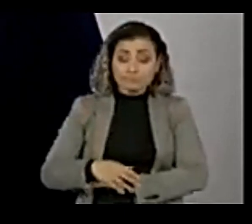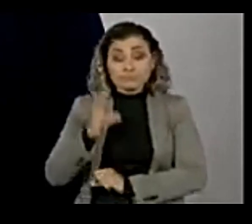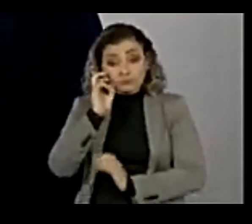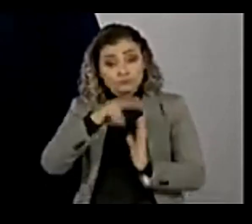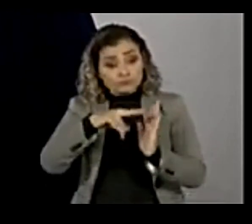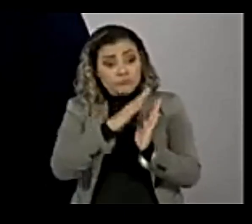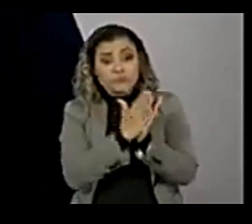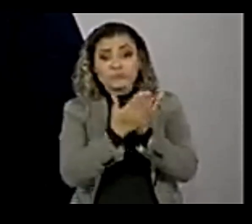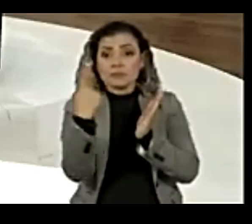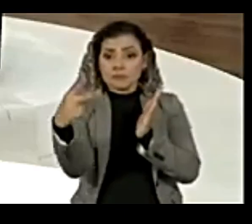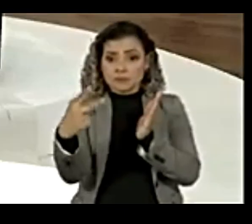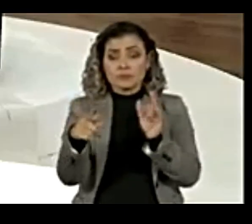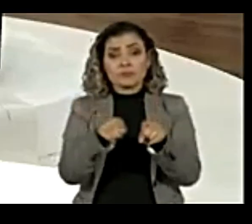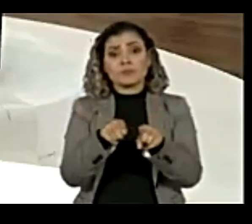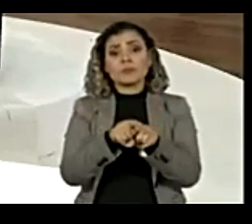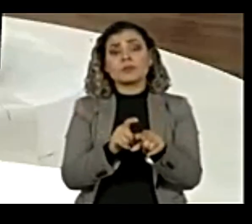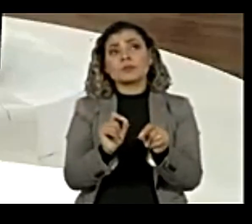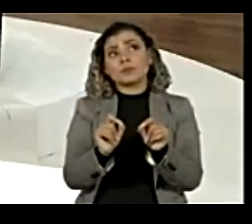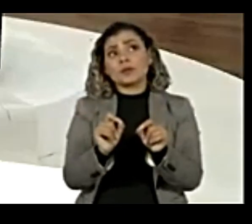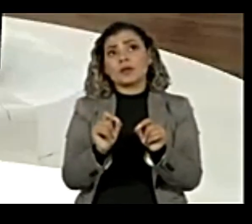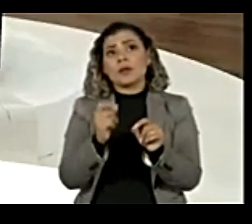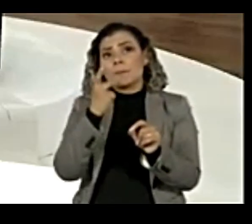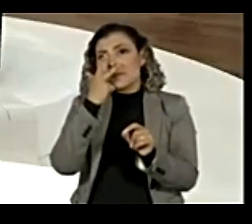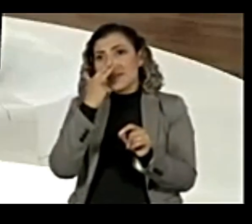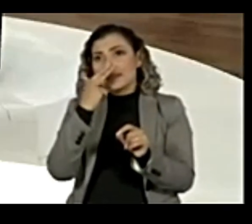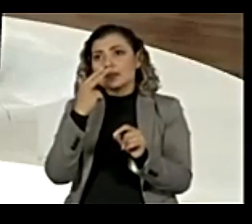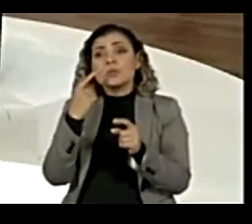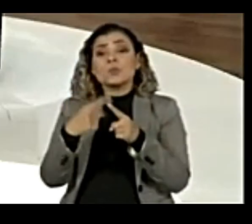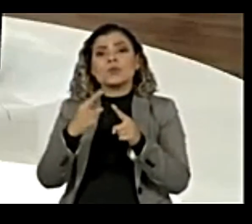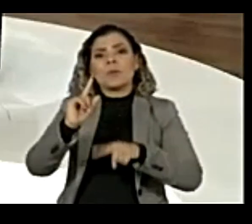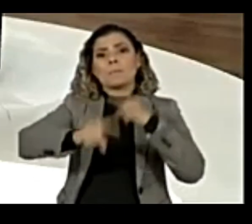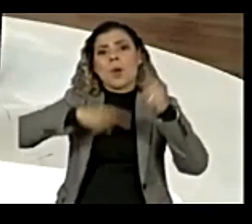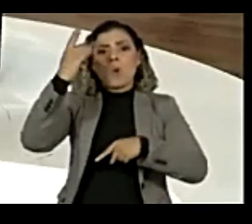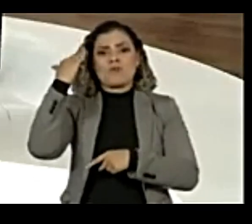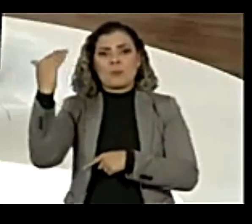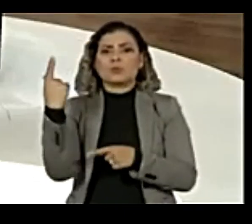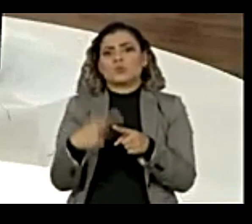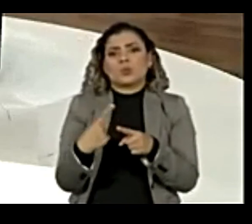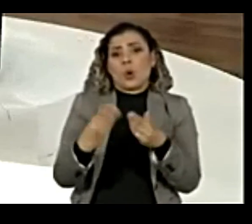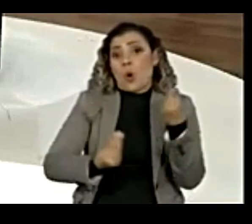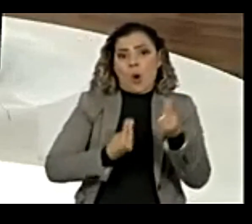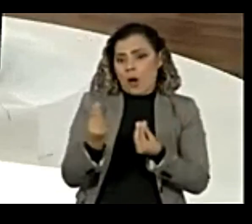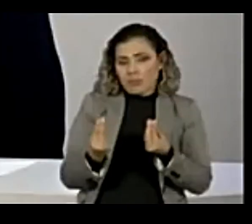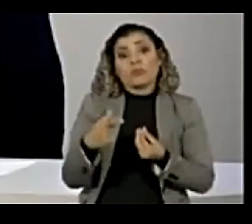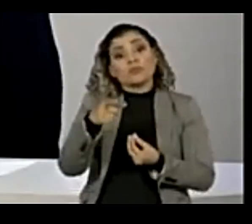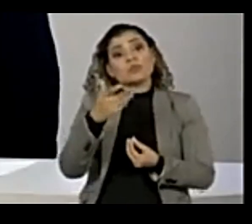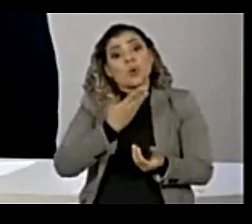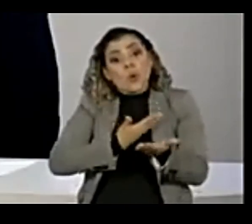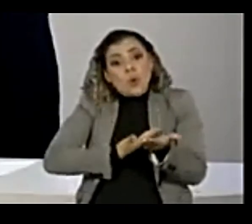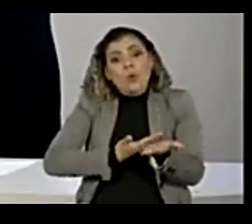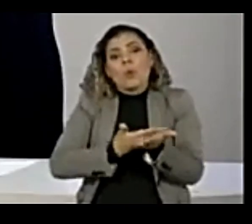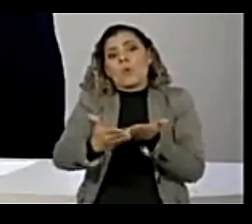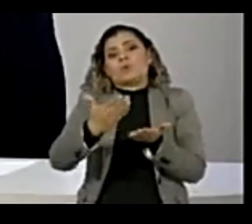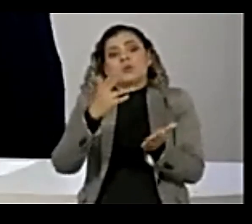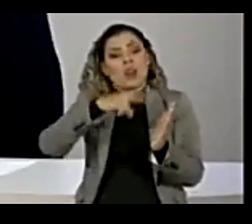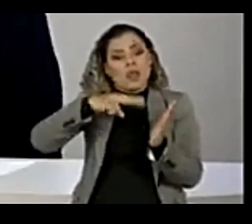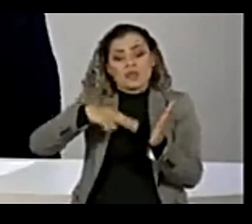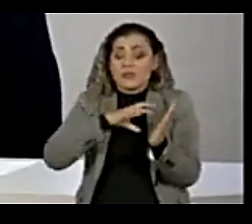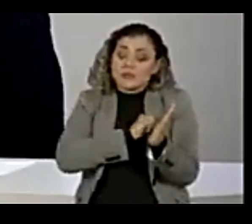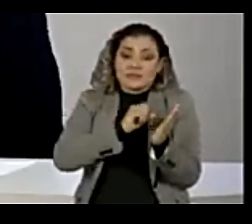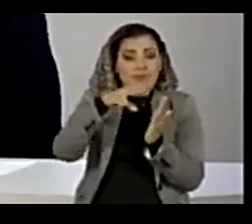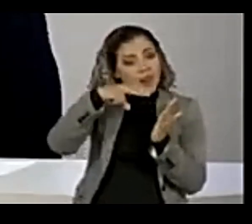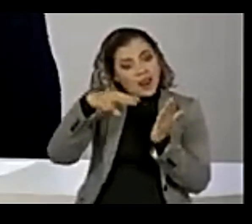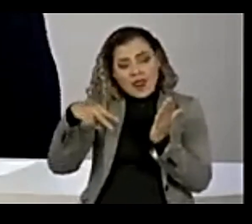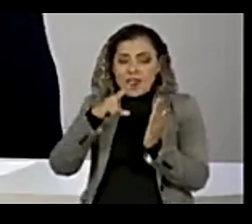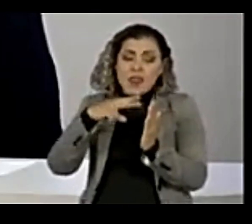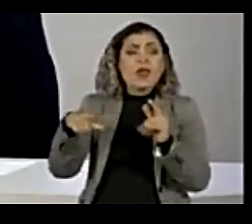livros, você dá um pouco dos ingredientes do seu sucesso. Lá você fala que você tomou o gosto pela leitura desde cedo, mas você fala